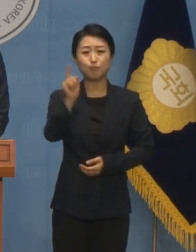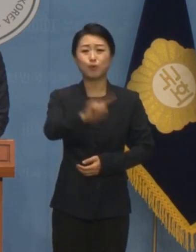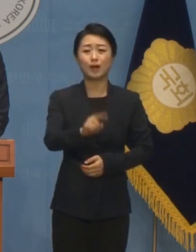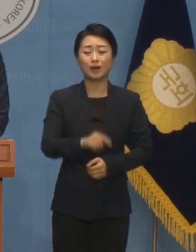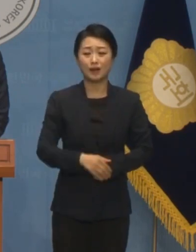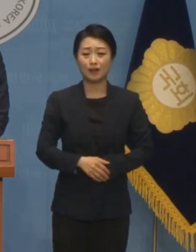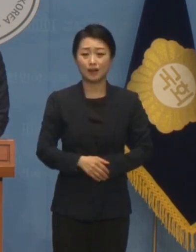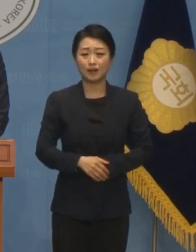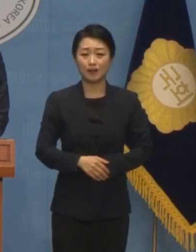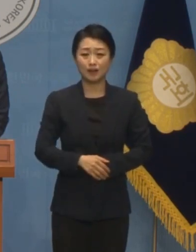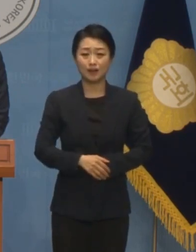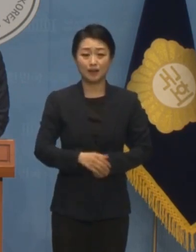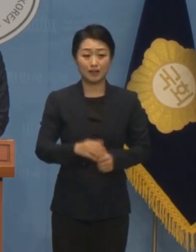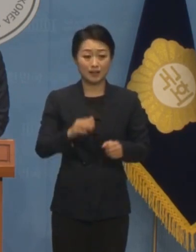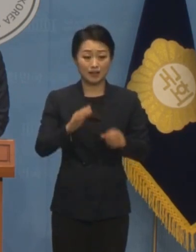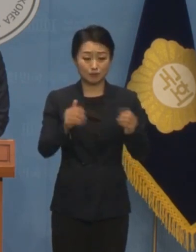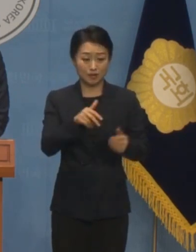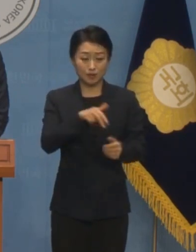치렀기 때문에